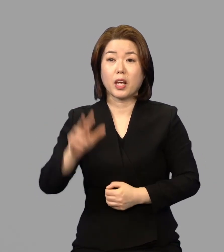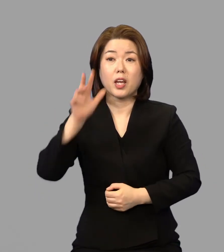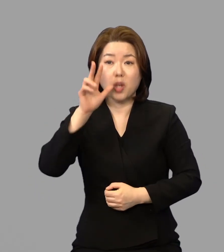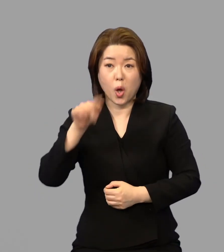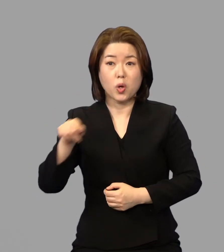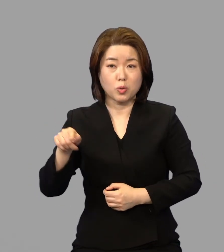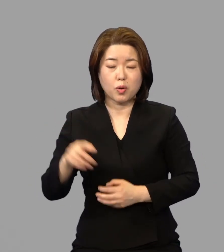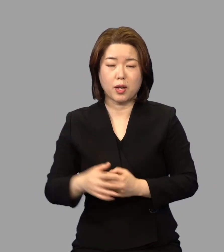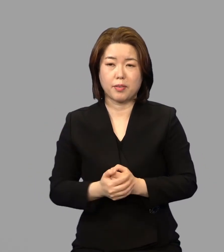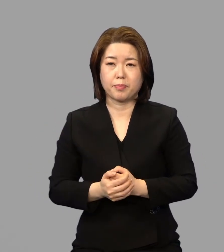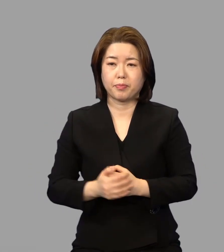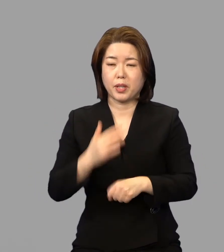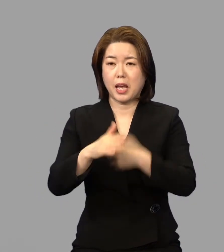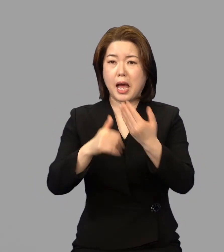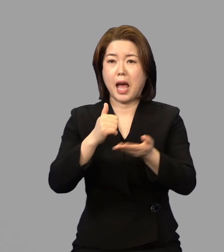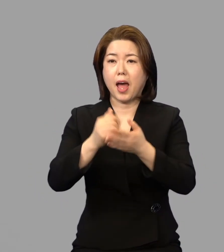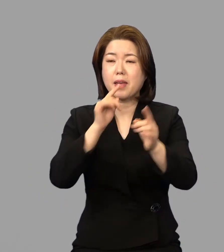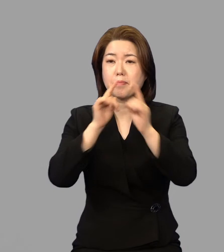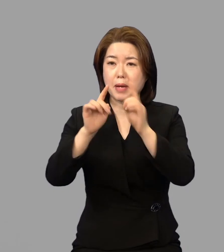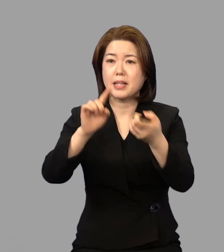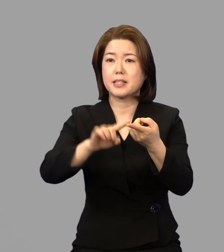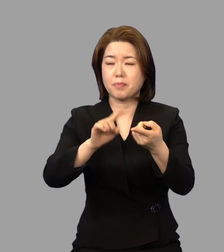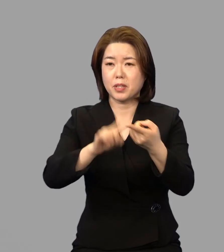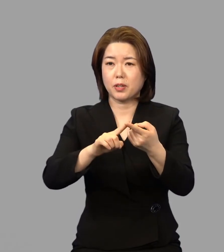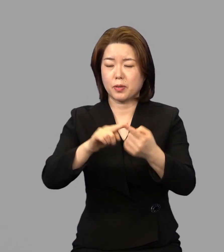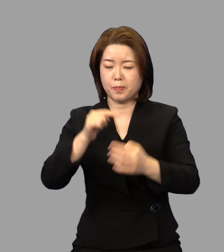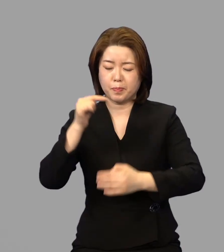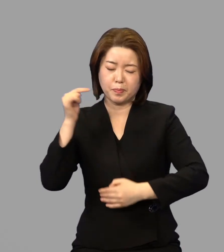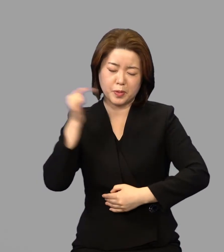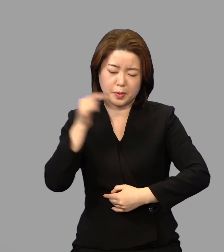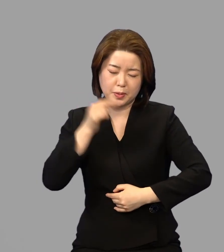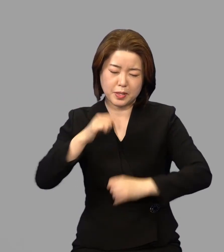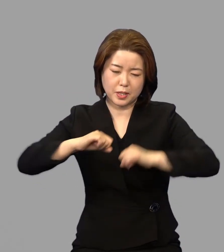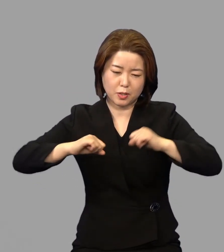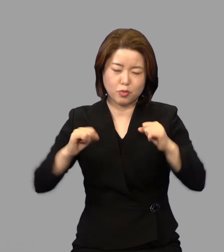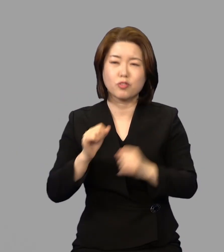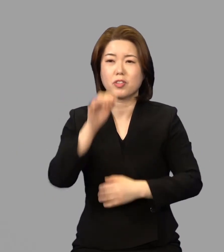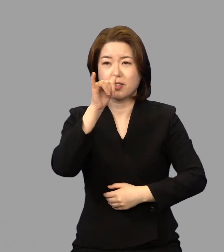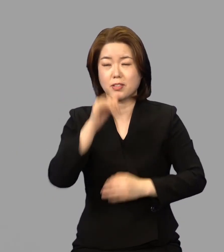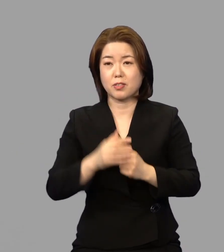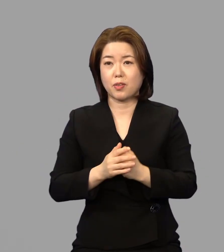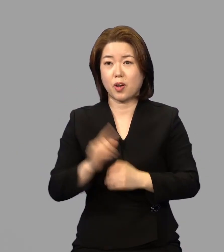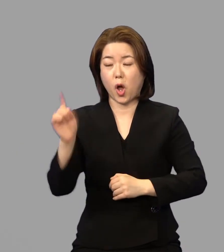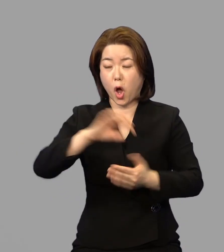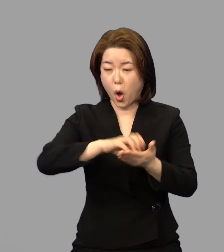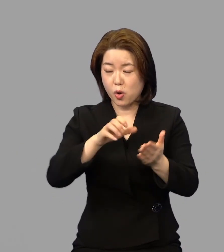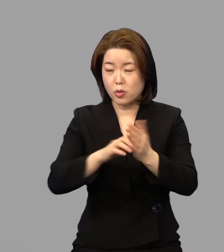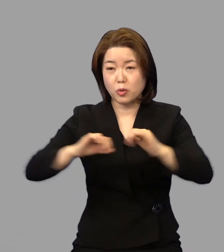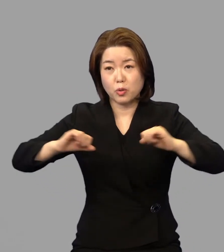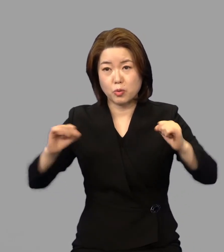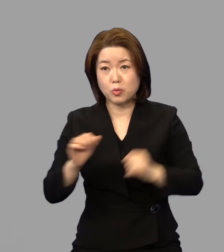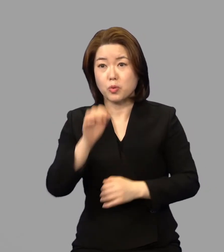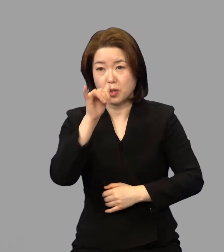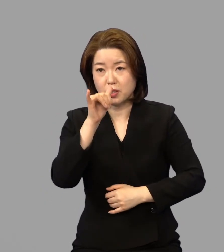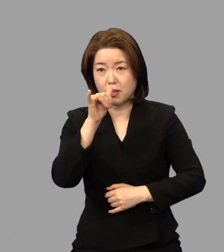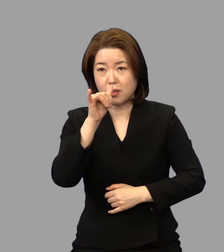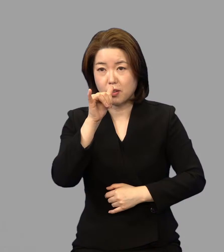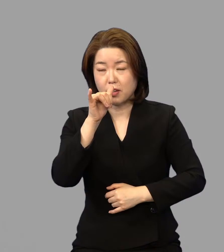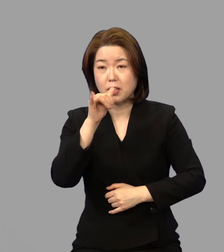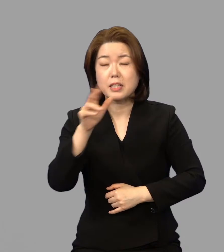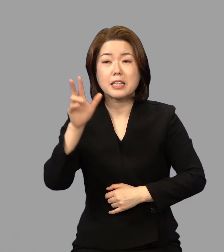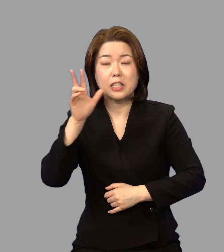여호수아는 정말 하나님의 말씀대로 철저하게 순종했습니다. 어느 정도로 순종했는지